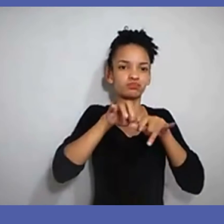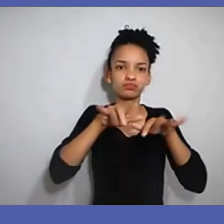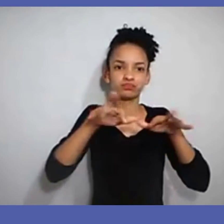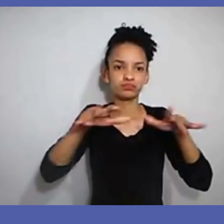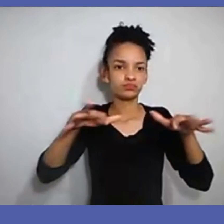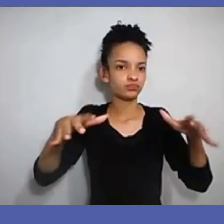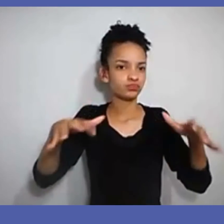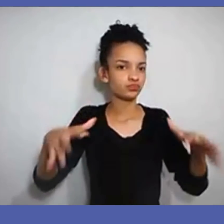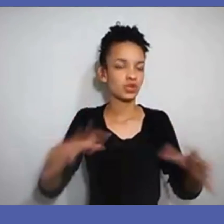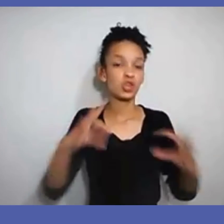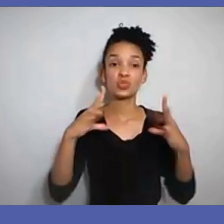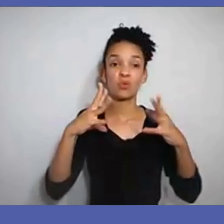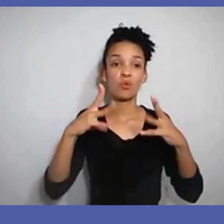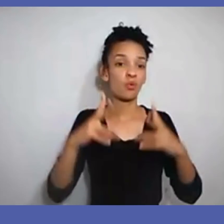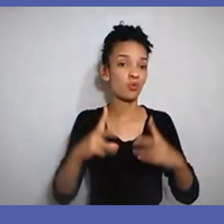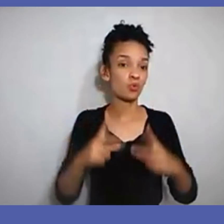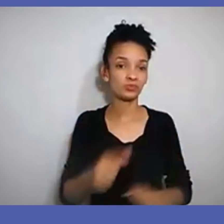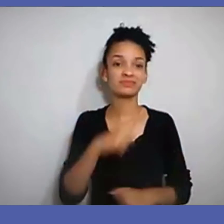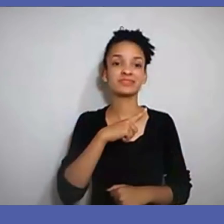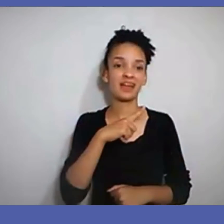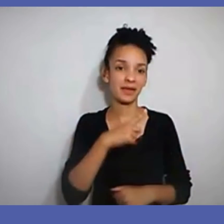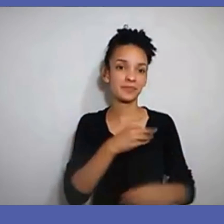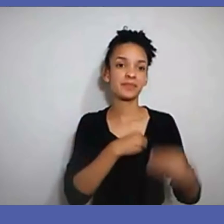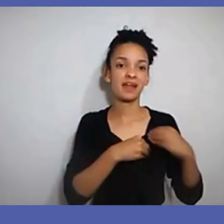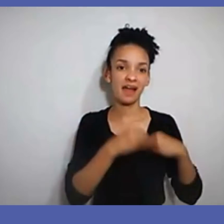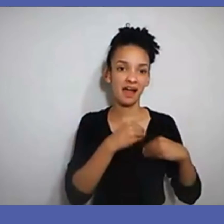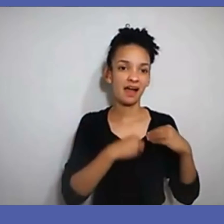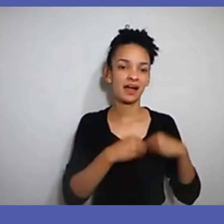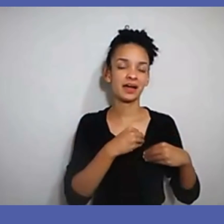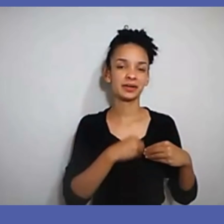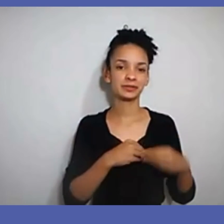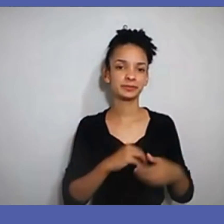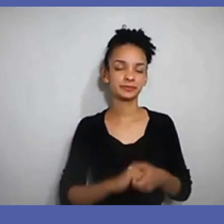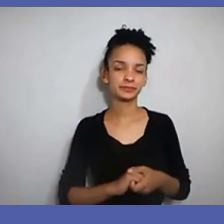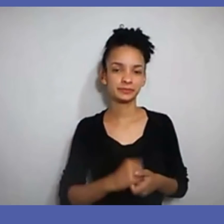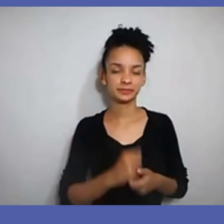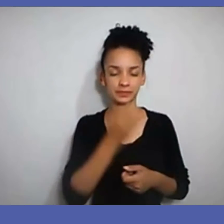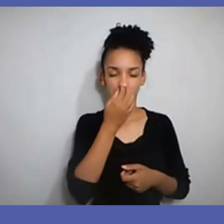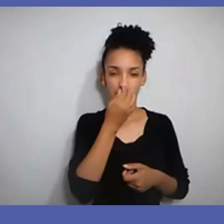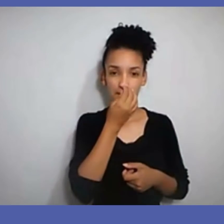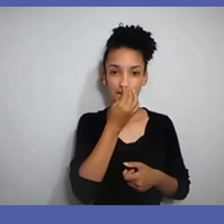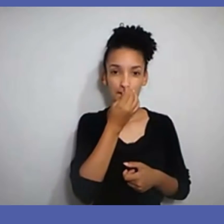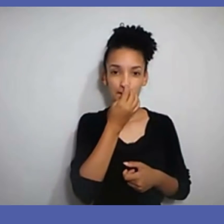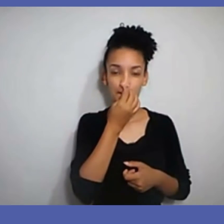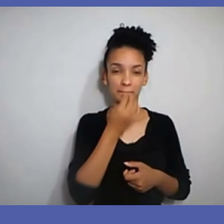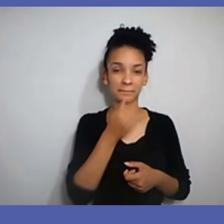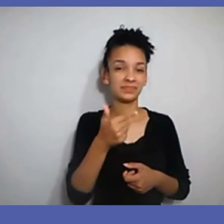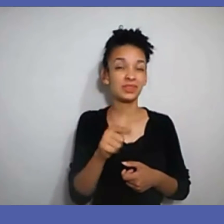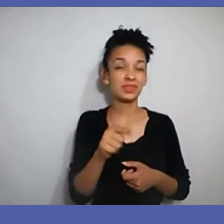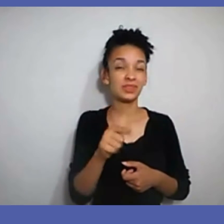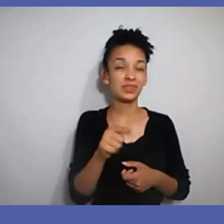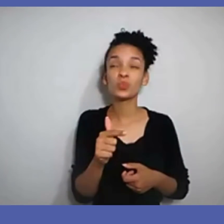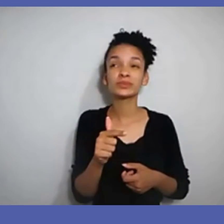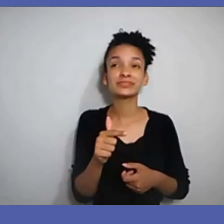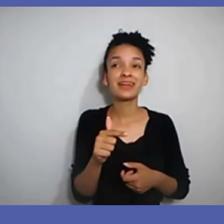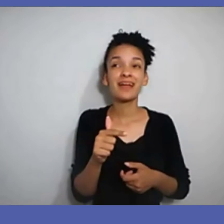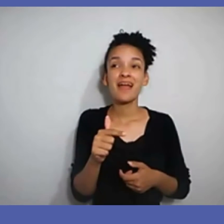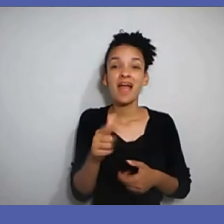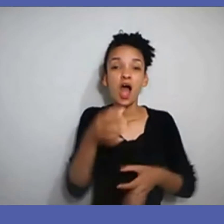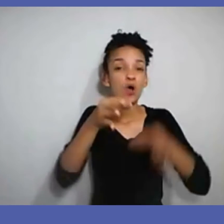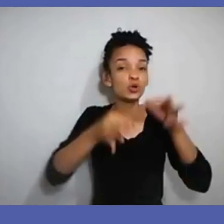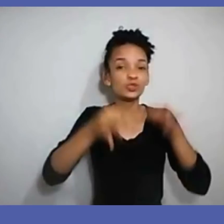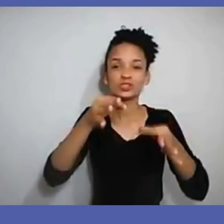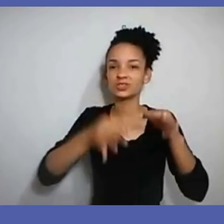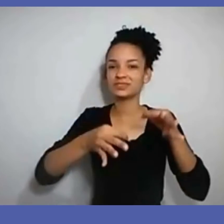pecaram, sem exceção, não há um justo, nem sequer um. Tá?